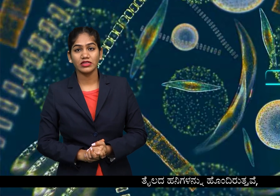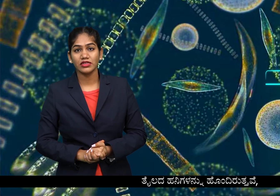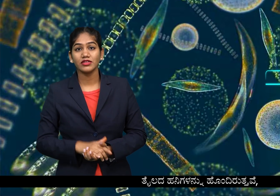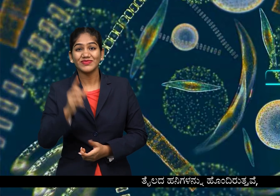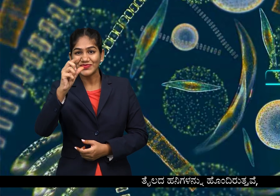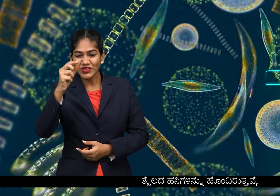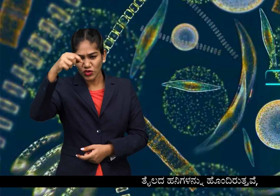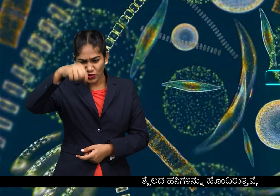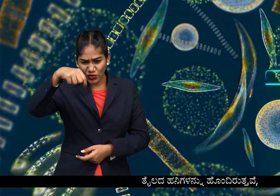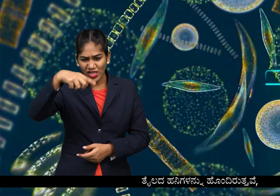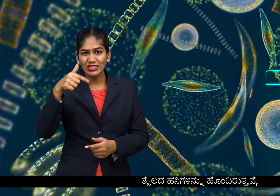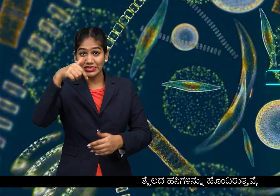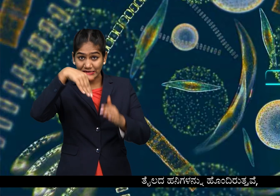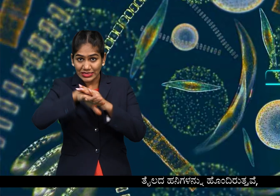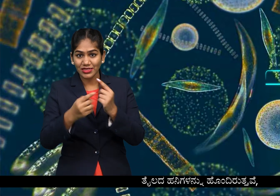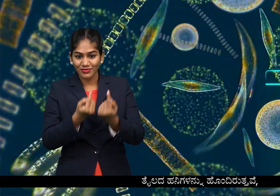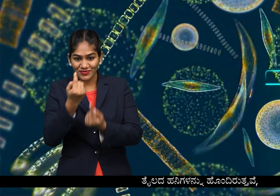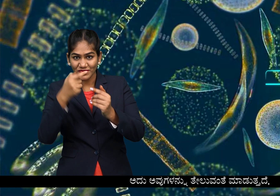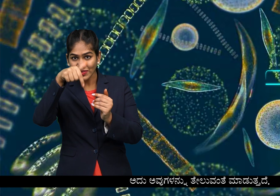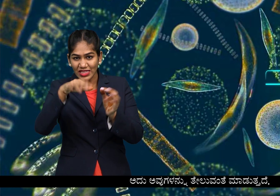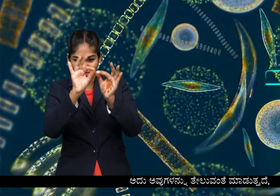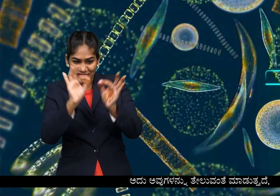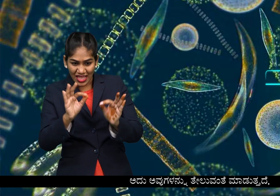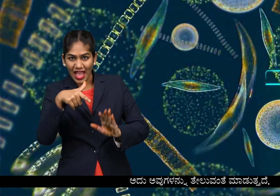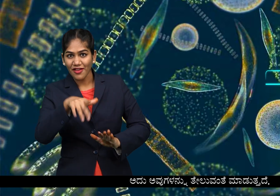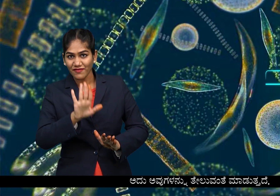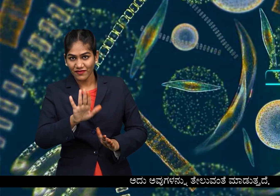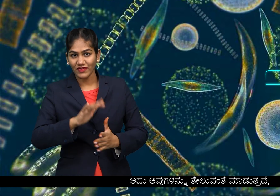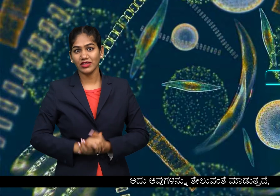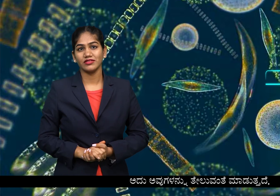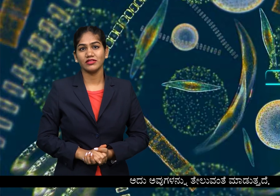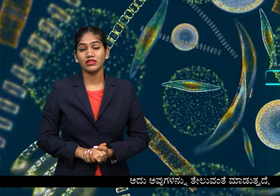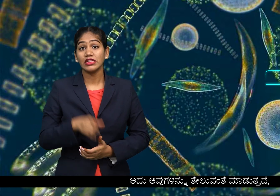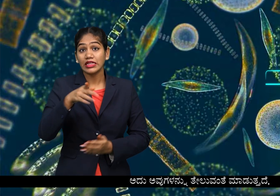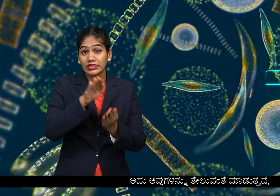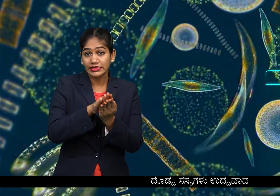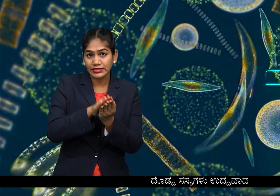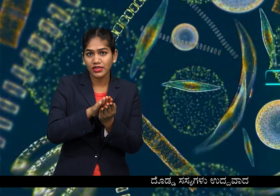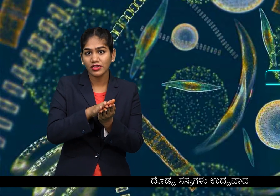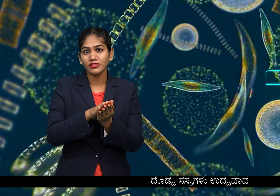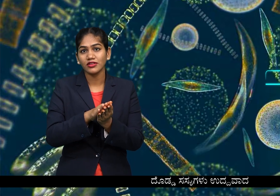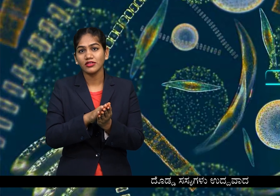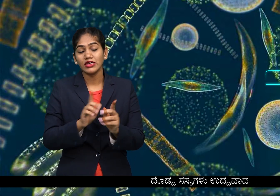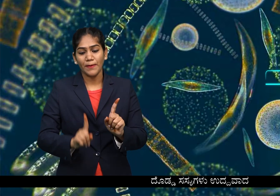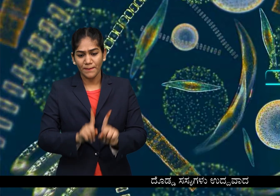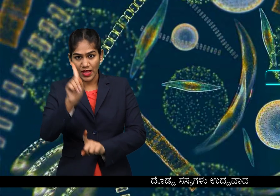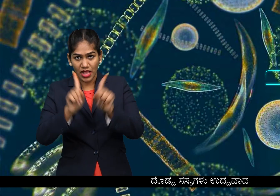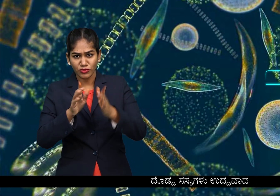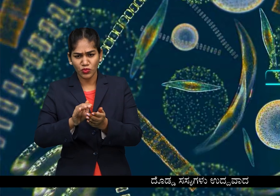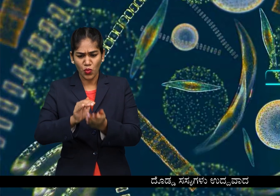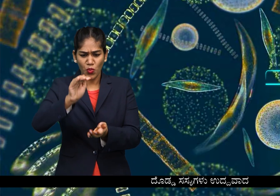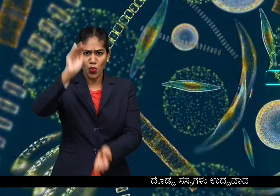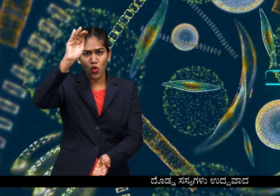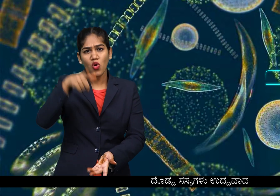ತೈಲದ ಹನಿಗಳನ್ನ ಹೊಂದಿರುತ್ತವೆ. ಅದು ಅವುಗಳನ್ನ ತೇಲುವಂತೆ ಮಾಡುತ್ತದೆ. ದೊಡ್ಡ ಸಸ್ಯಗಳು ಉದ್ದವಾದ